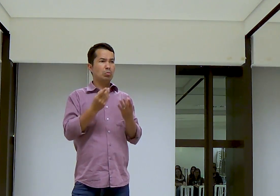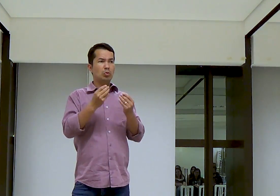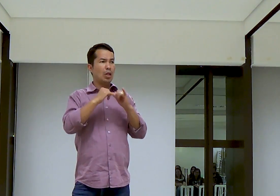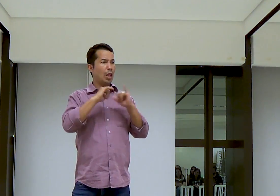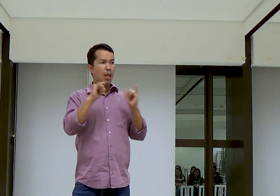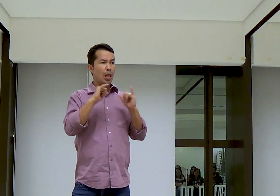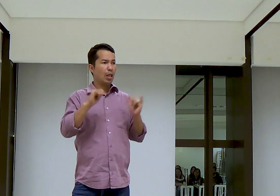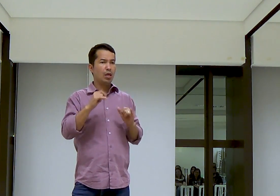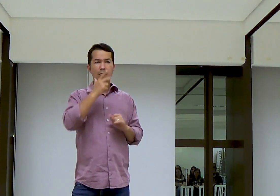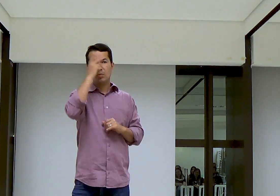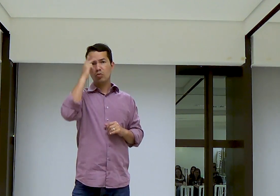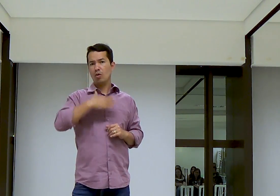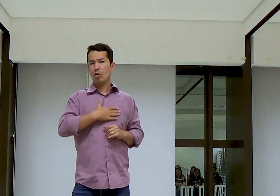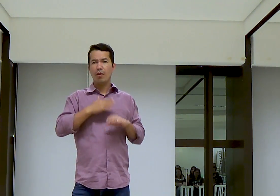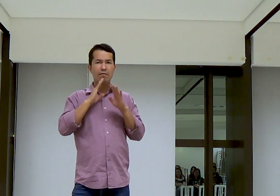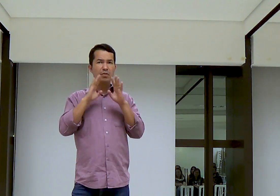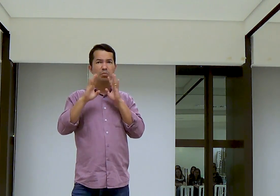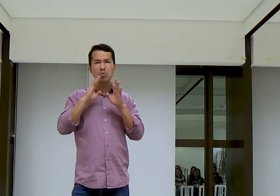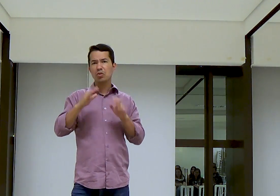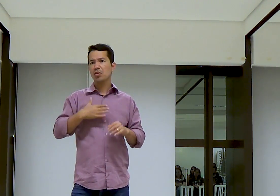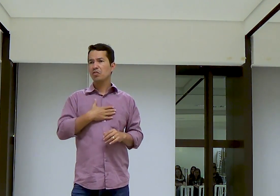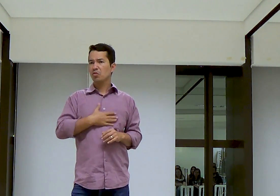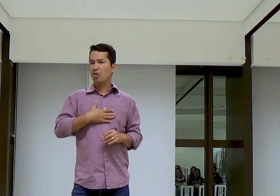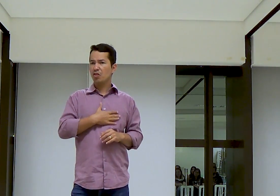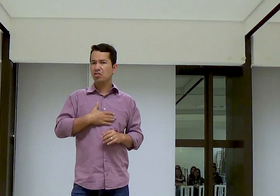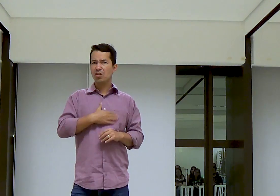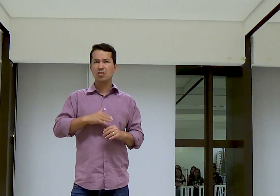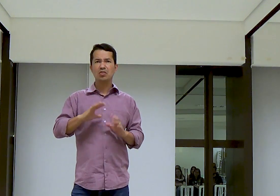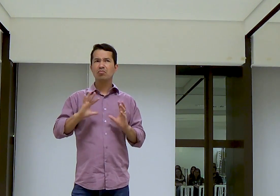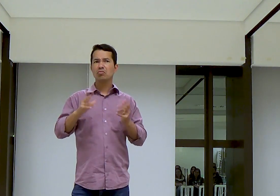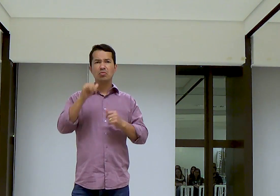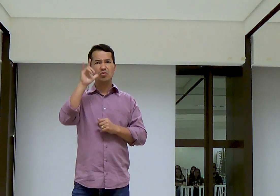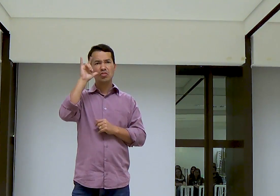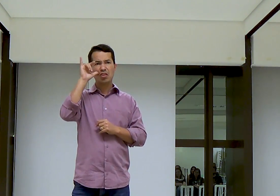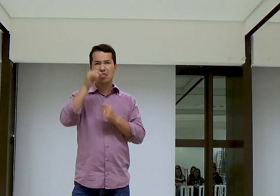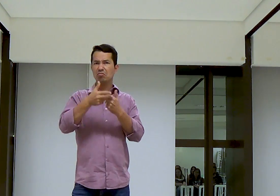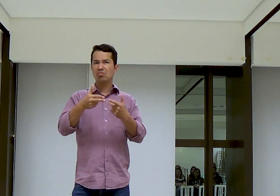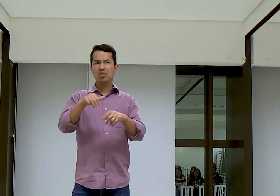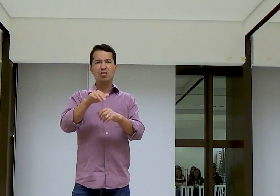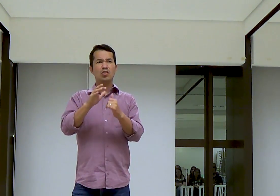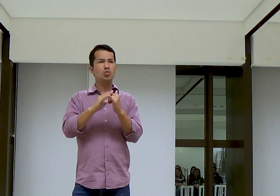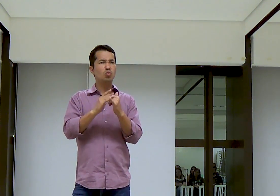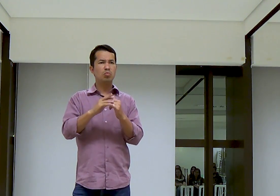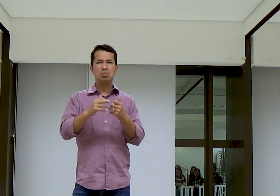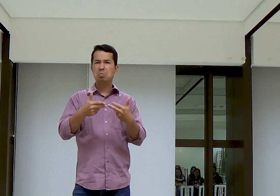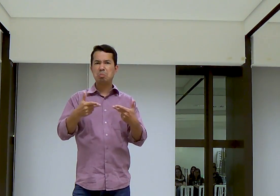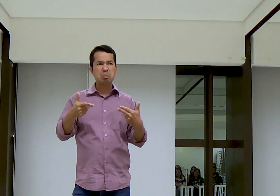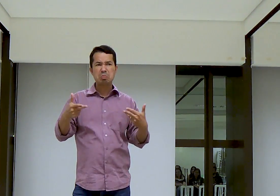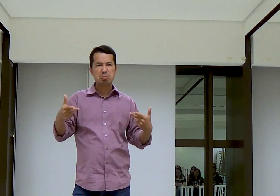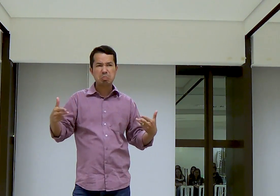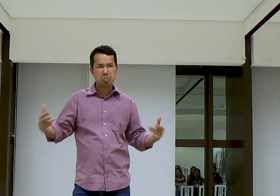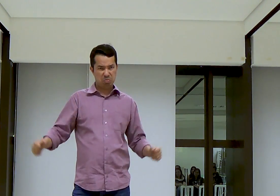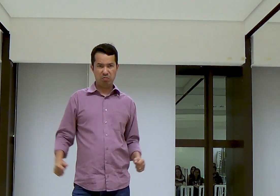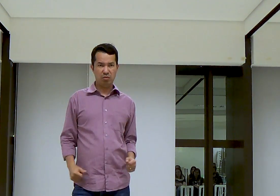da sua vaidade, algumas pessoas gostam de falar várias coisas, gostam de filme, gostam de um monte de